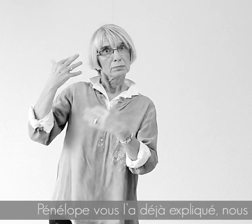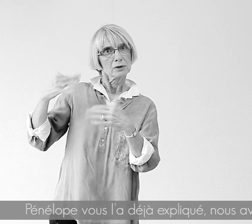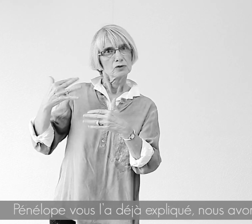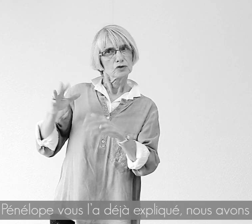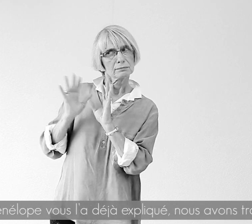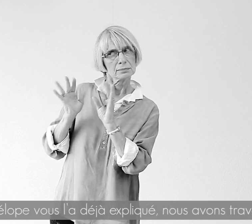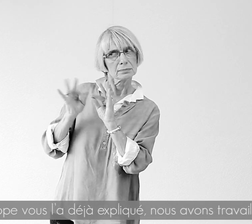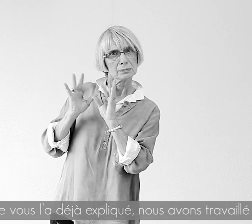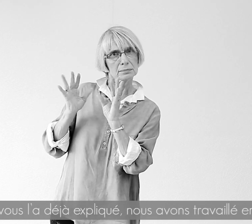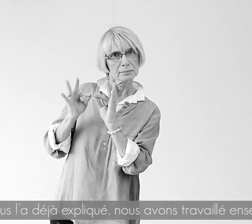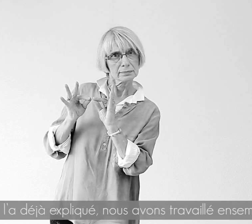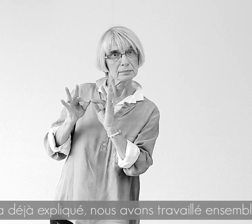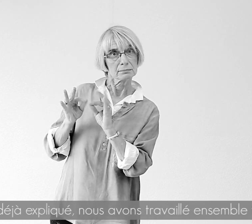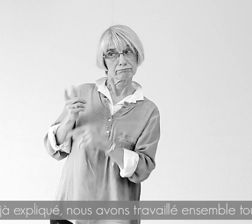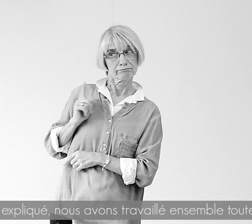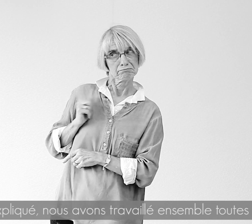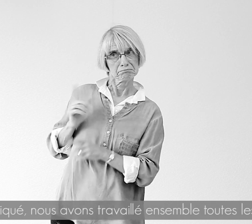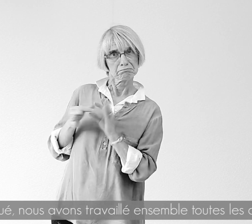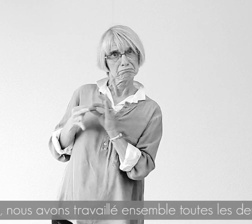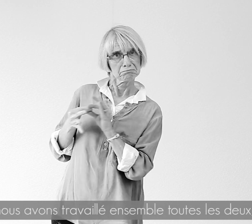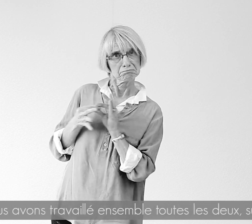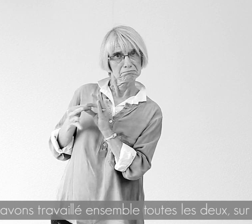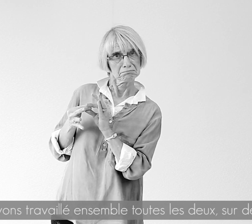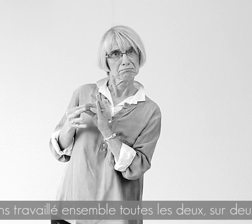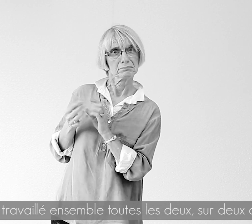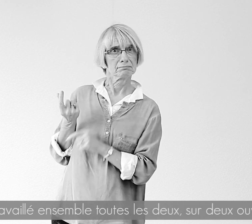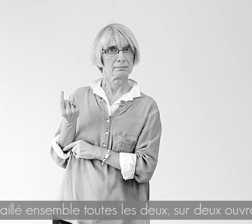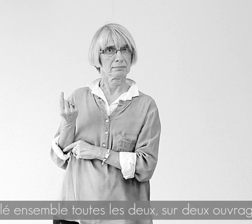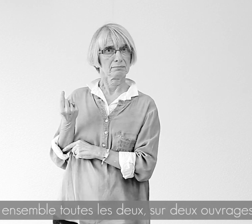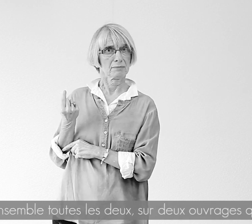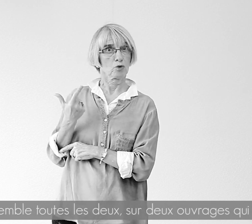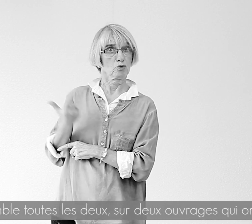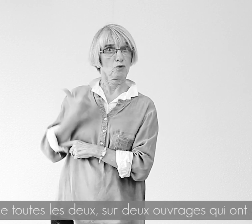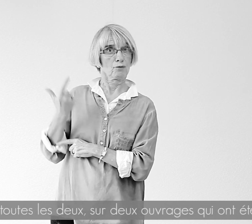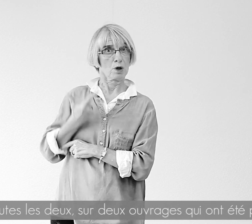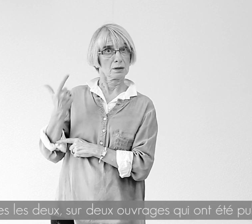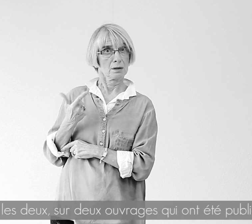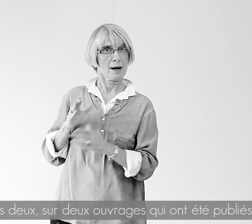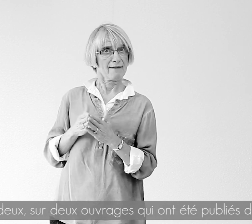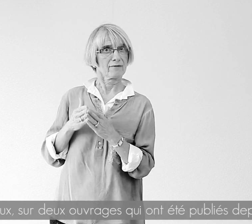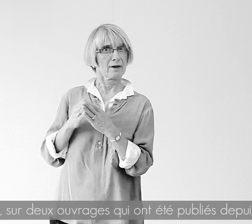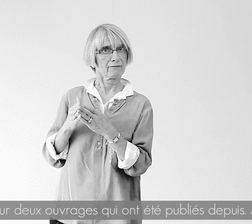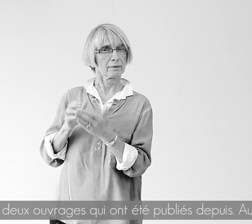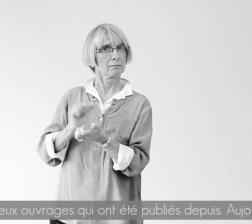Pénélope vous l'a déjà expliqué, nous avons travaillé ensemble toutes les deux sur deux ouvrages qui ont été publiés